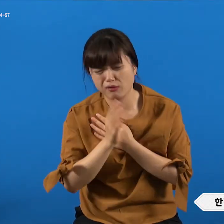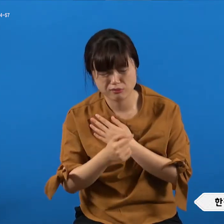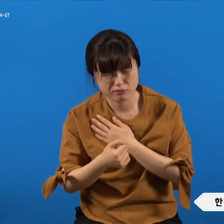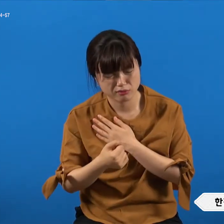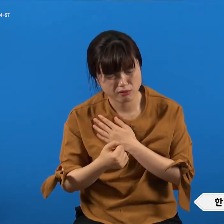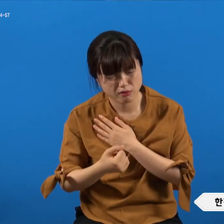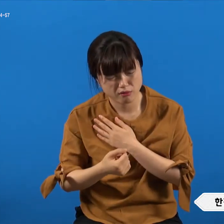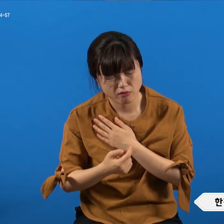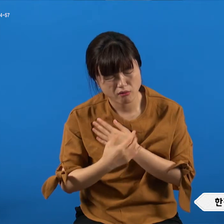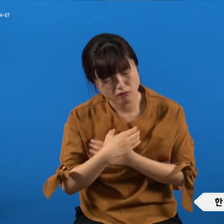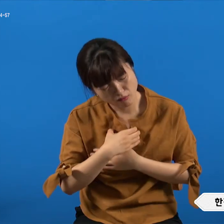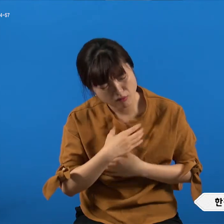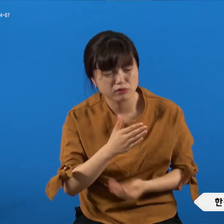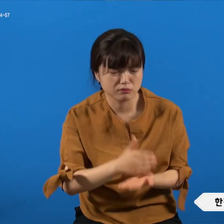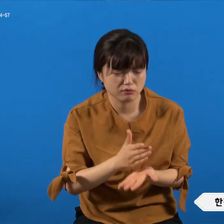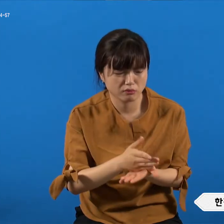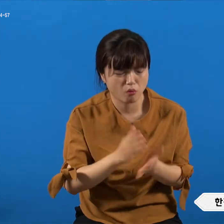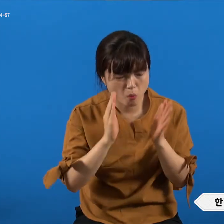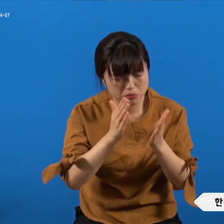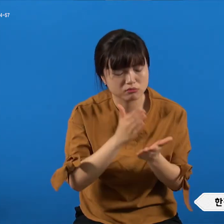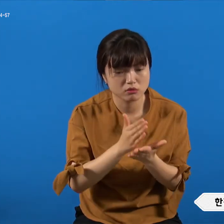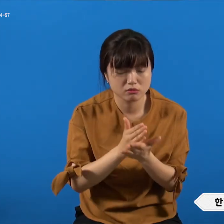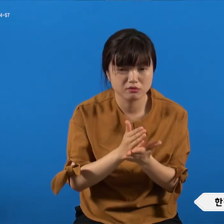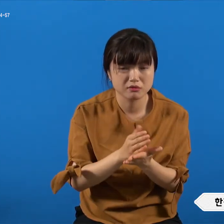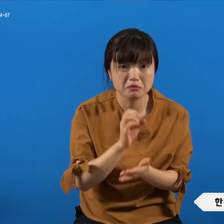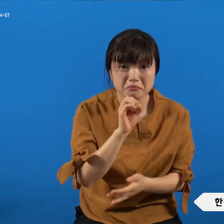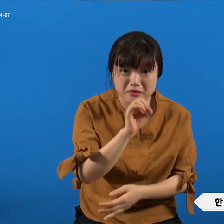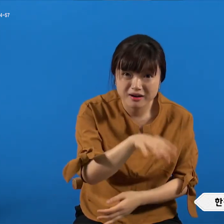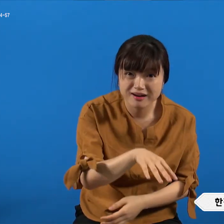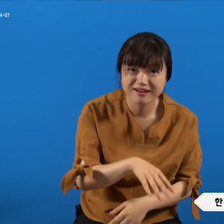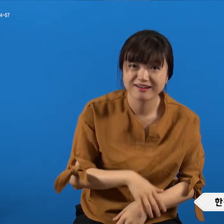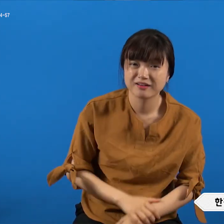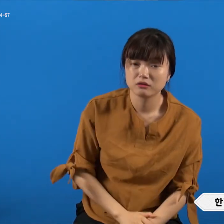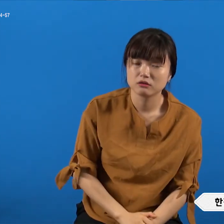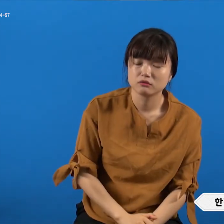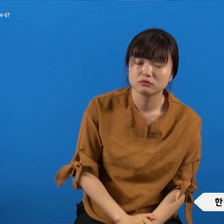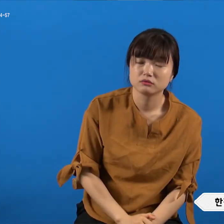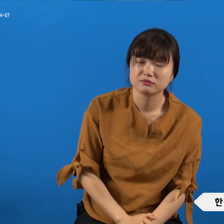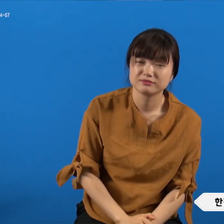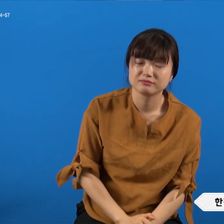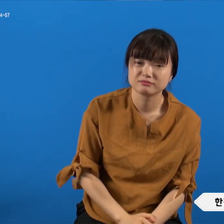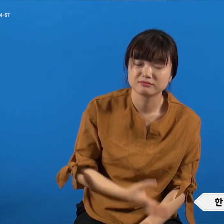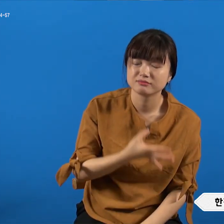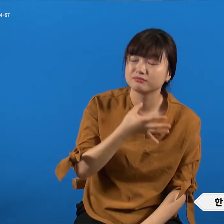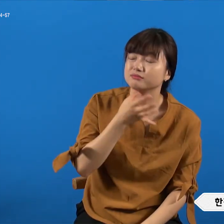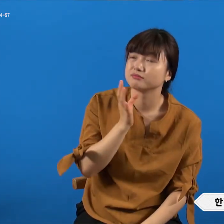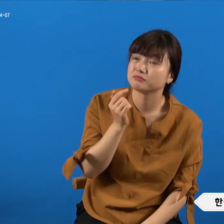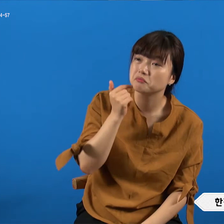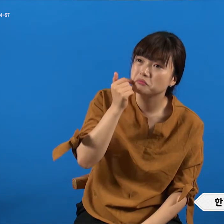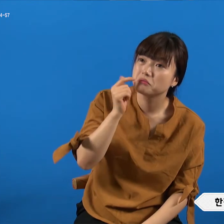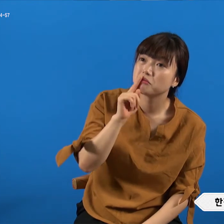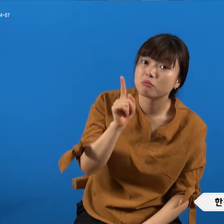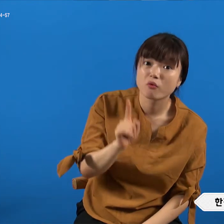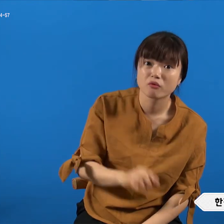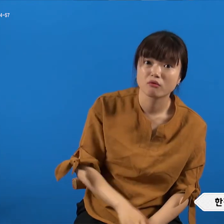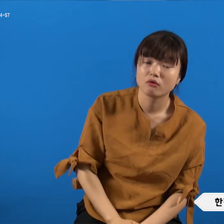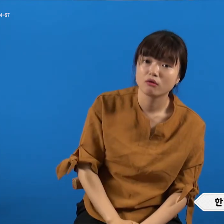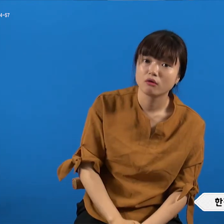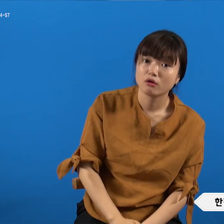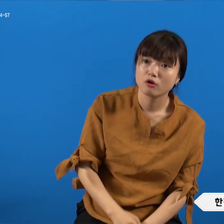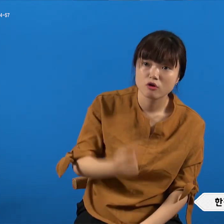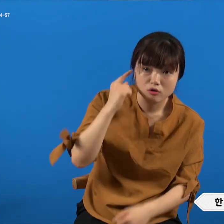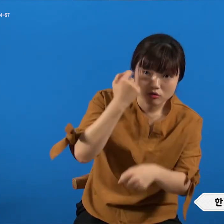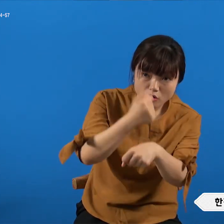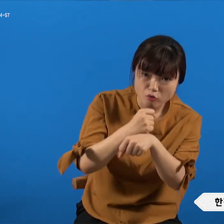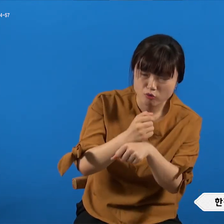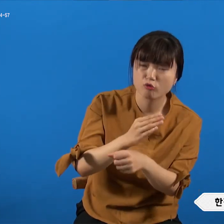돌보셔야지요. 염려하는 마음에서 한마디 그렇게 얘기를 했습니다. 그 노 신학자가 하는 말이 연구하는